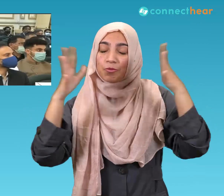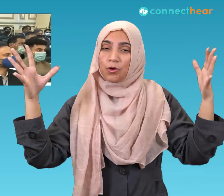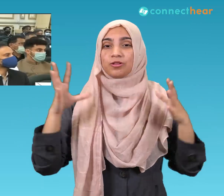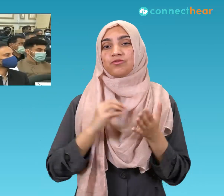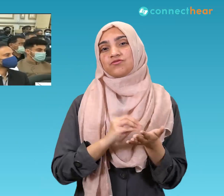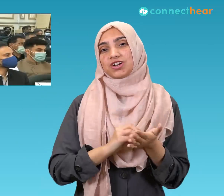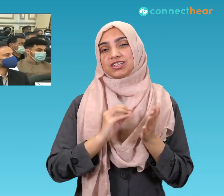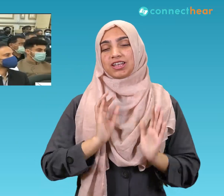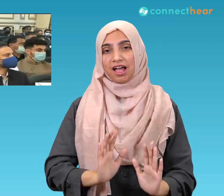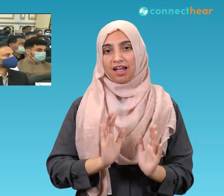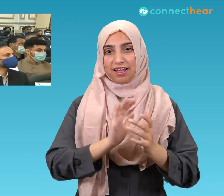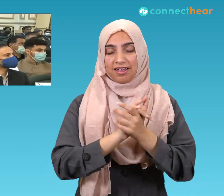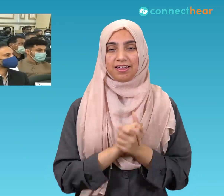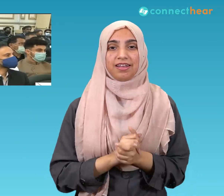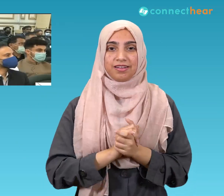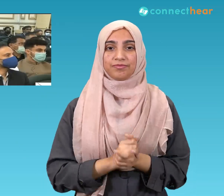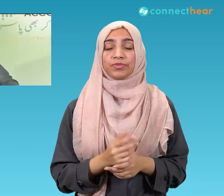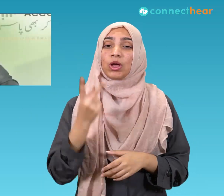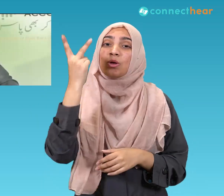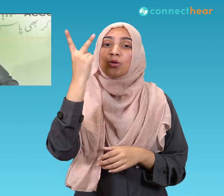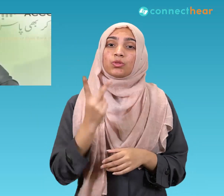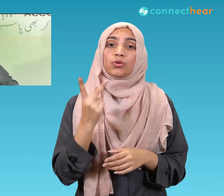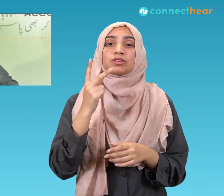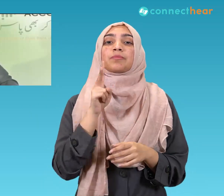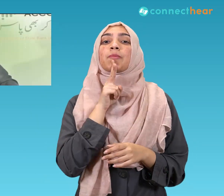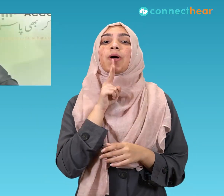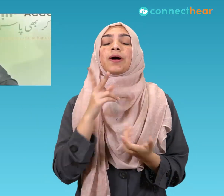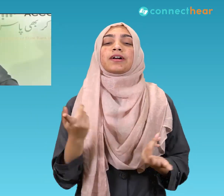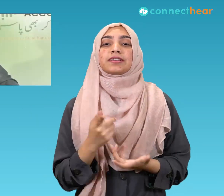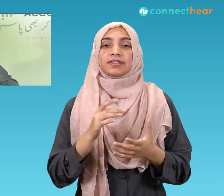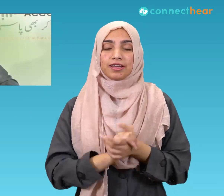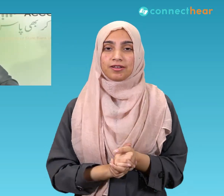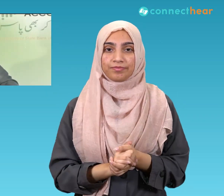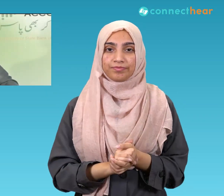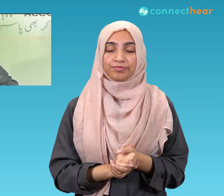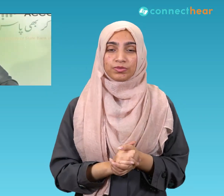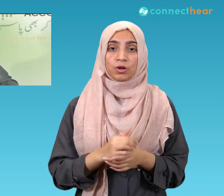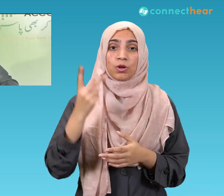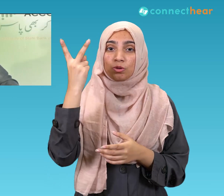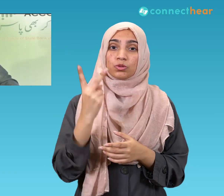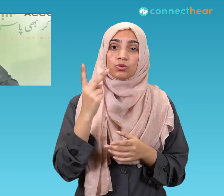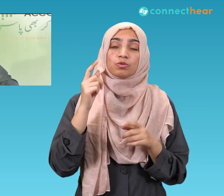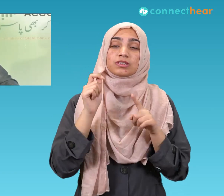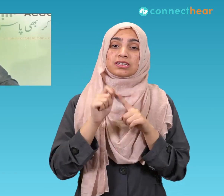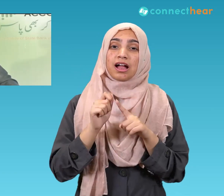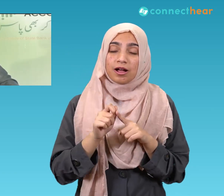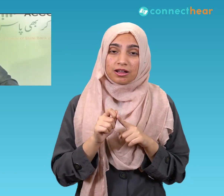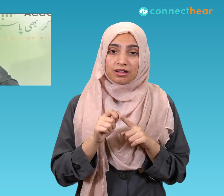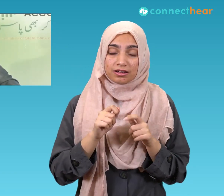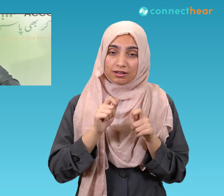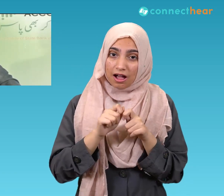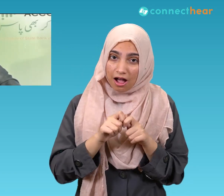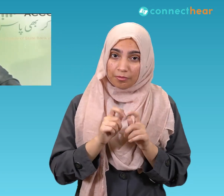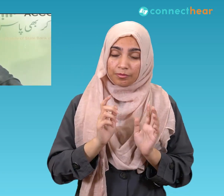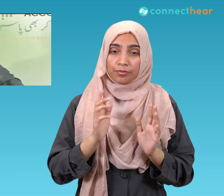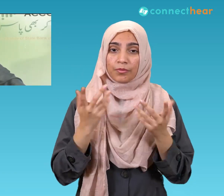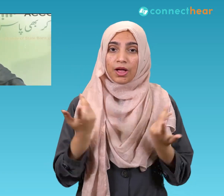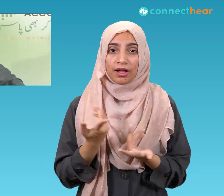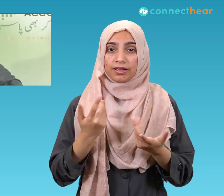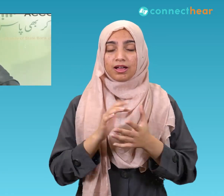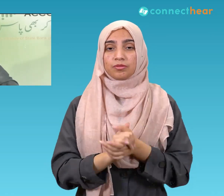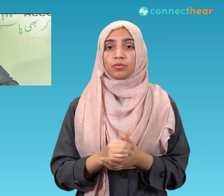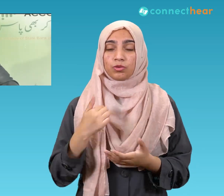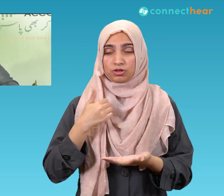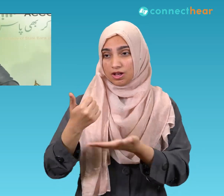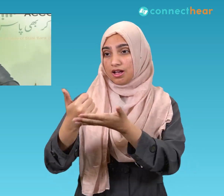ملک کو فائدہ ہے. دوسرا 2 اور انیشیٹوز ہیں جس کے اندر مجھے پاکستان کے بینکس کی بہت